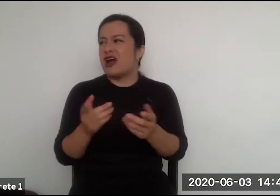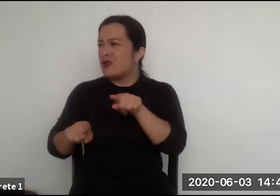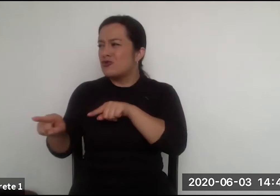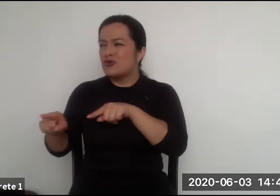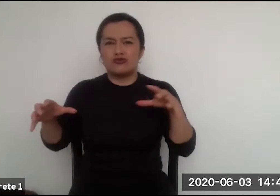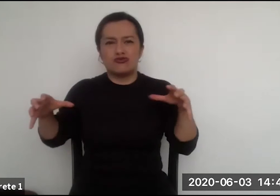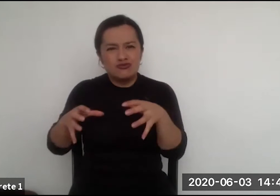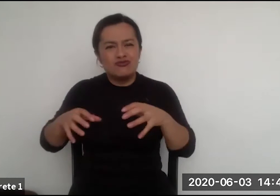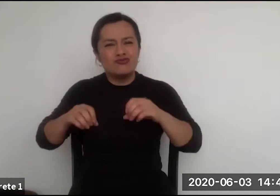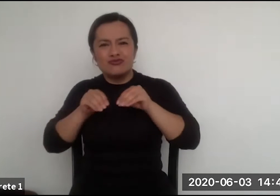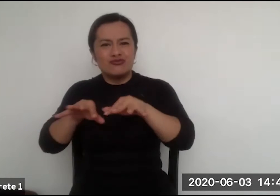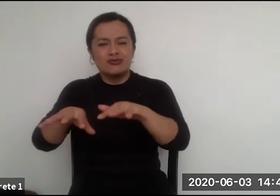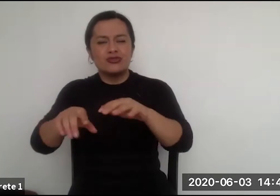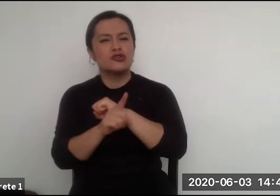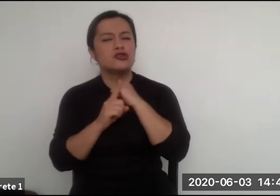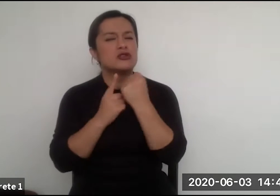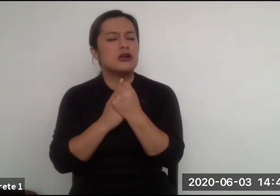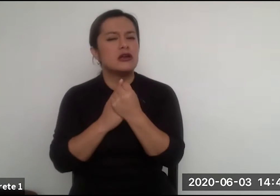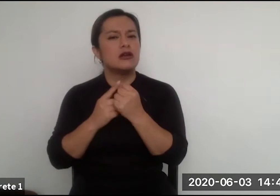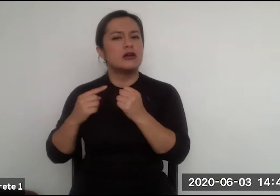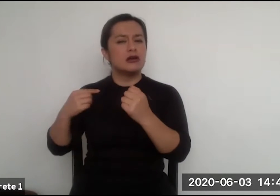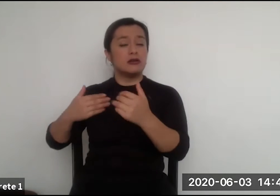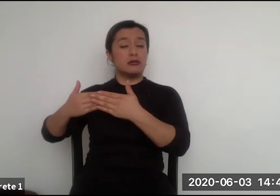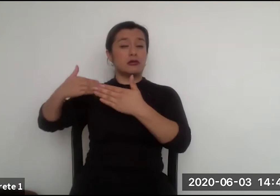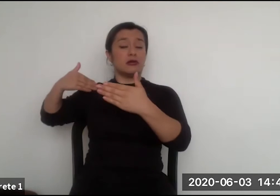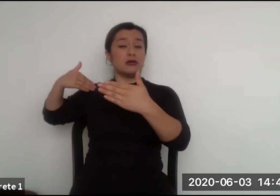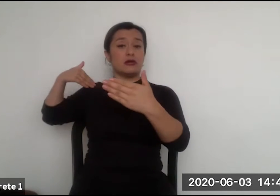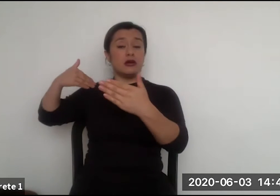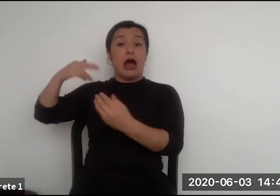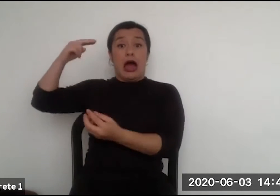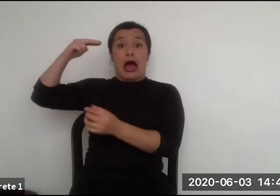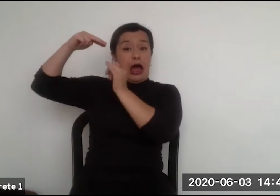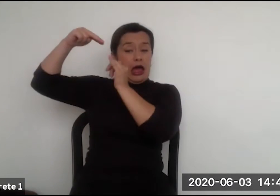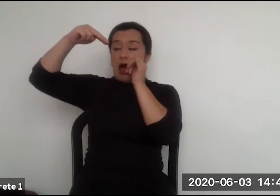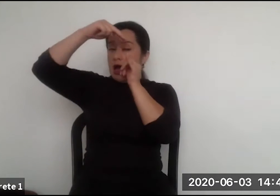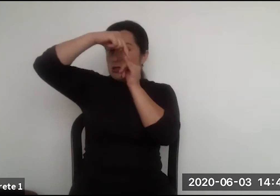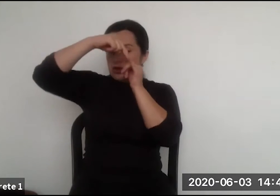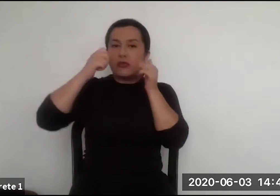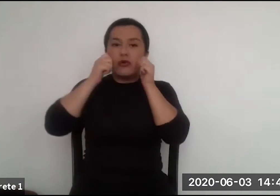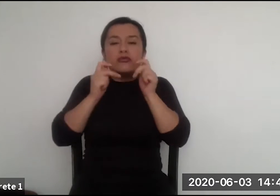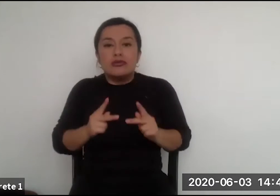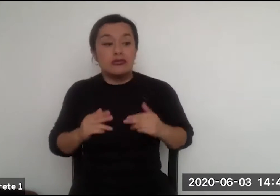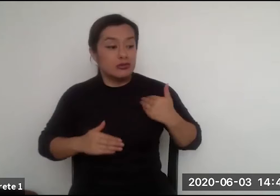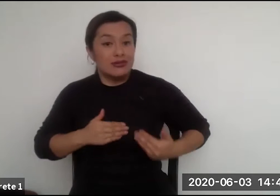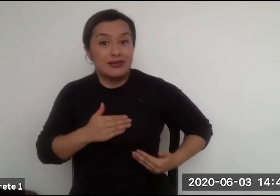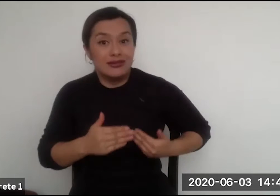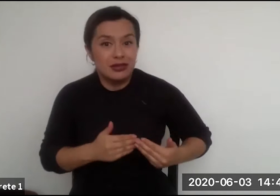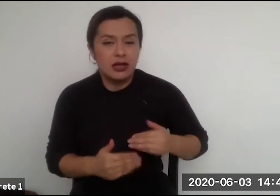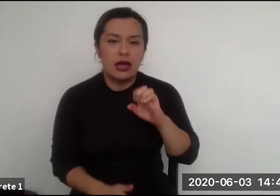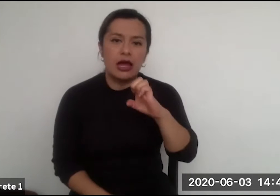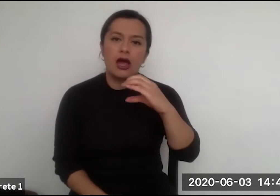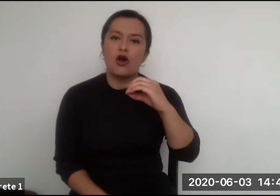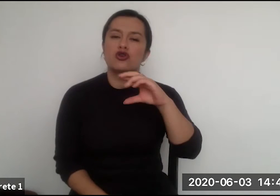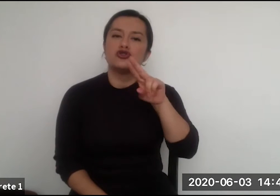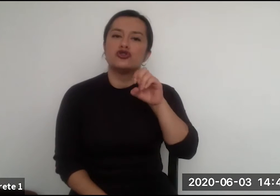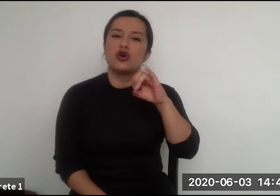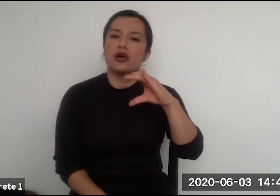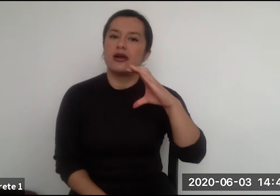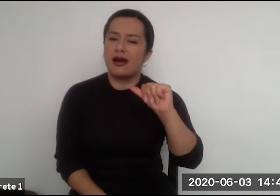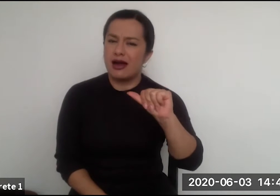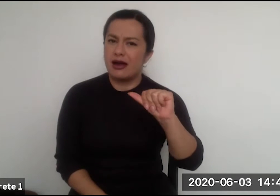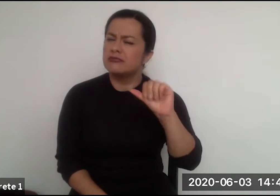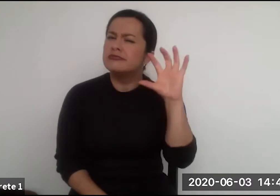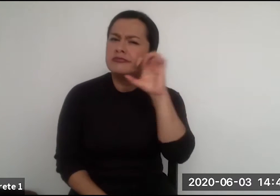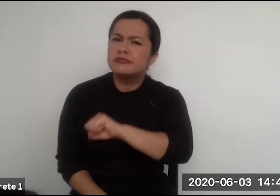una transición de una era antropozoica a una era ecozoica, de una era en donde el